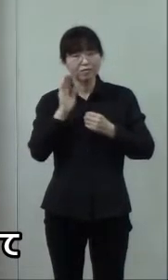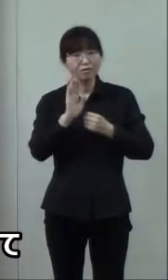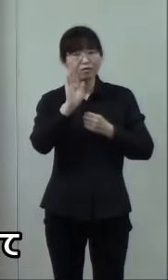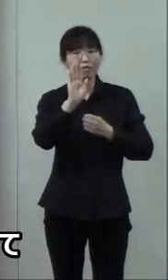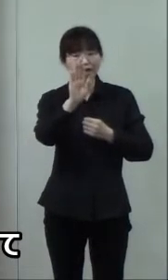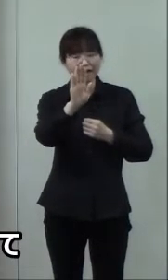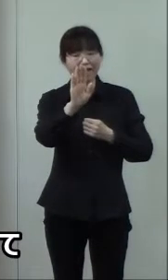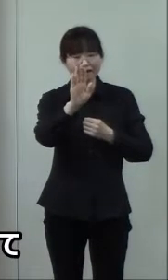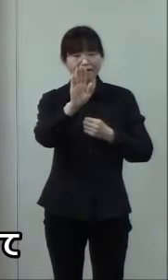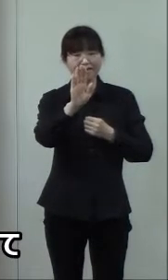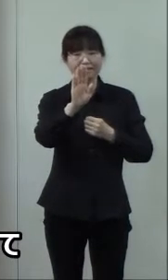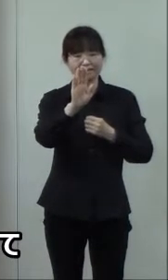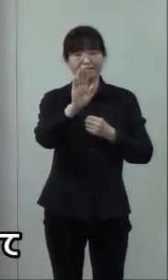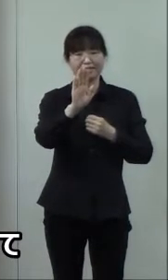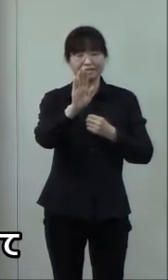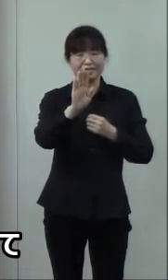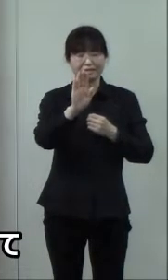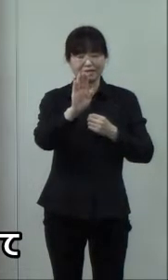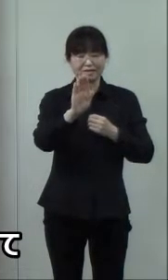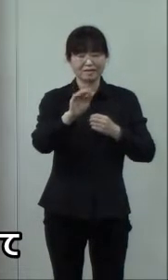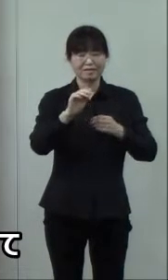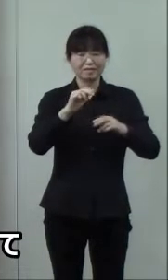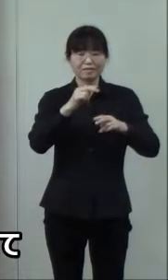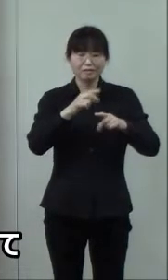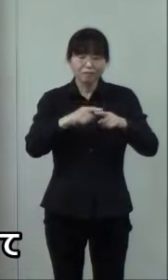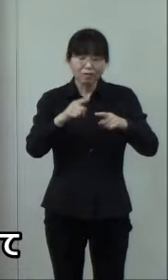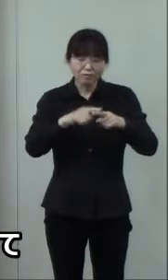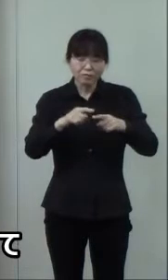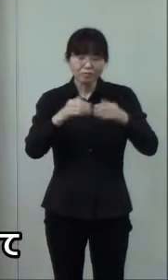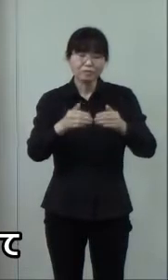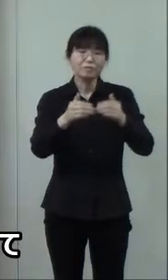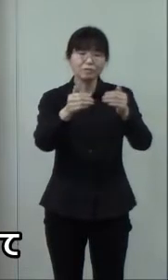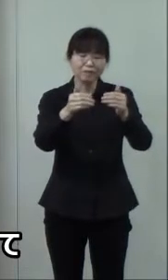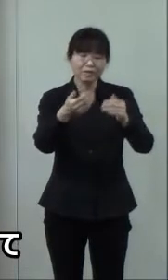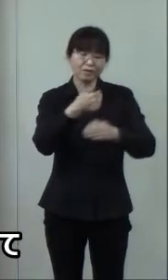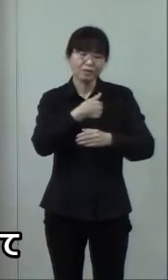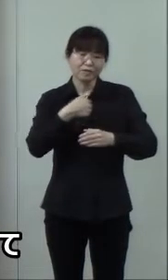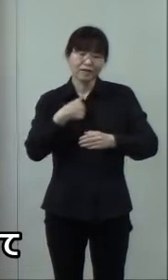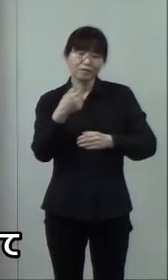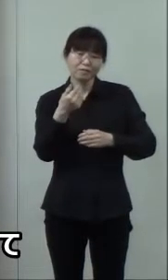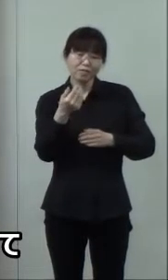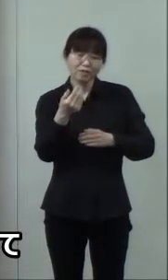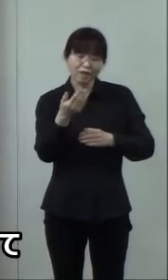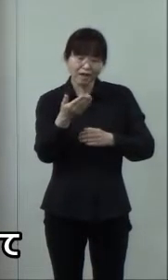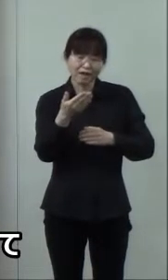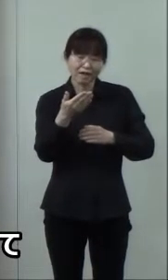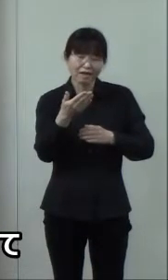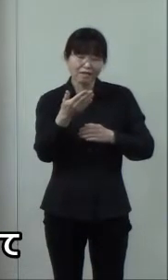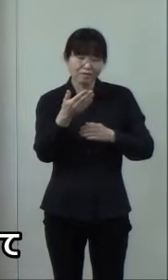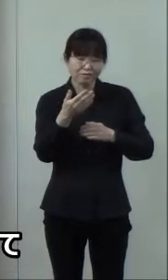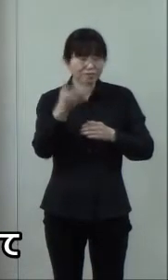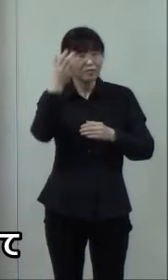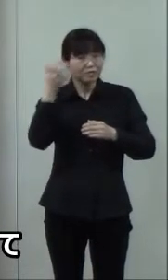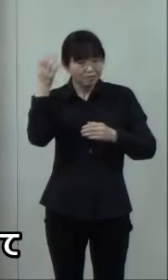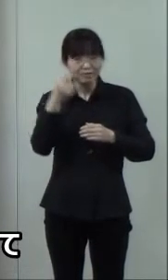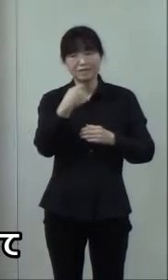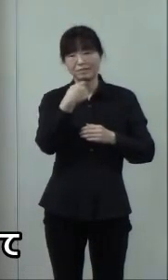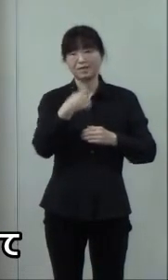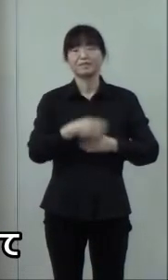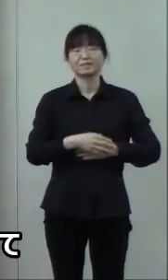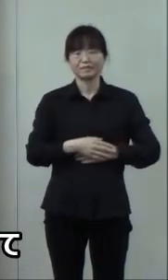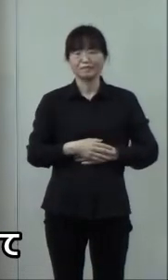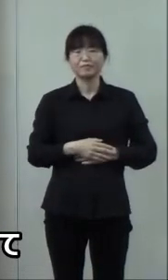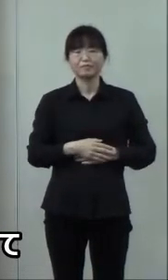以降できるのかなというふうな少し明るい展望が見えてきたというふうに思っています